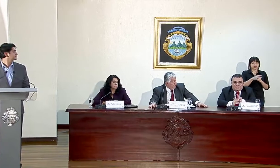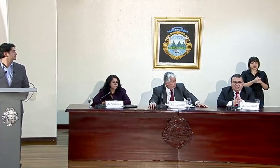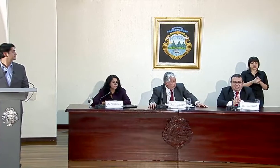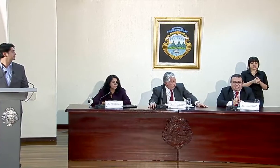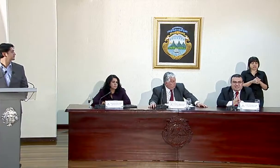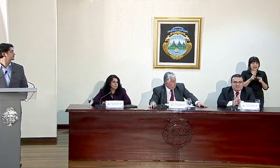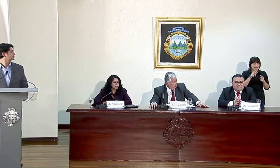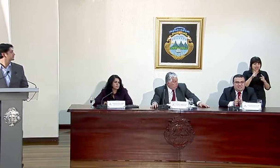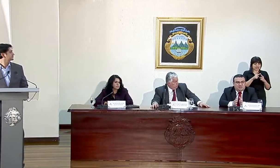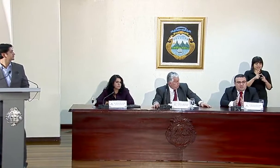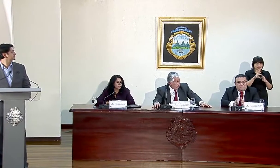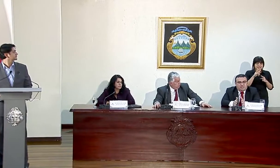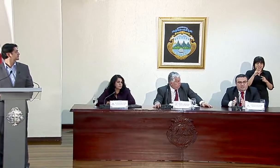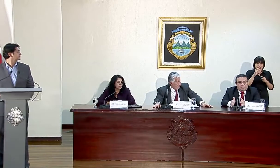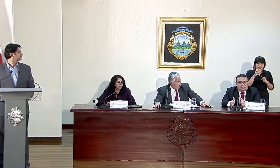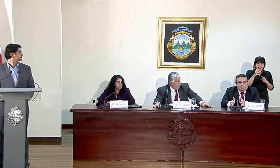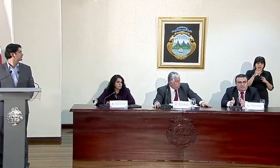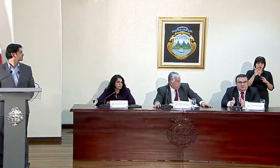Hasta